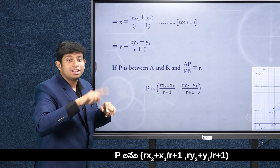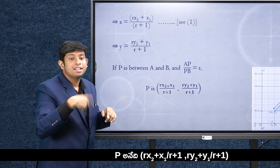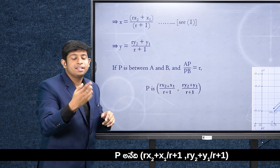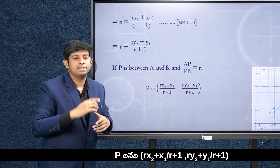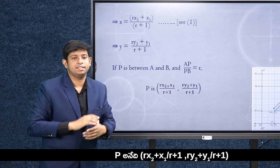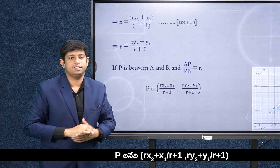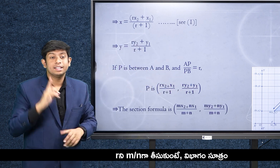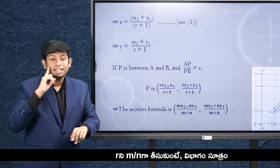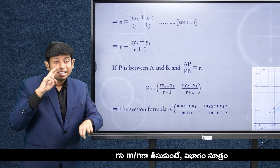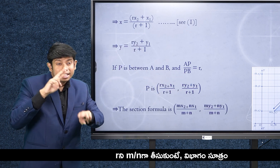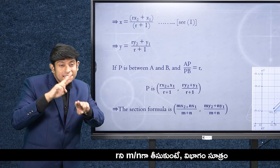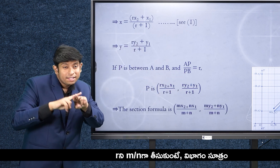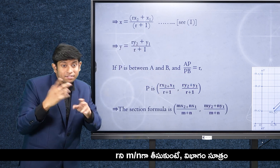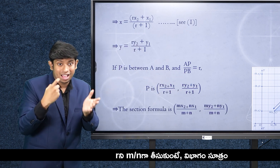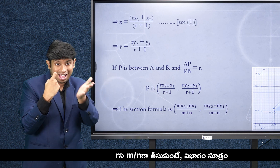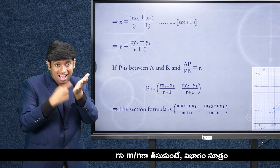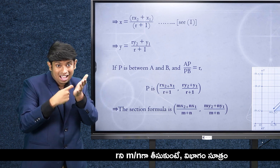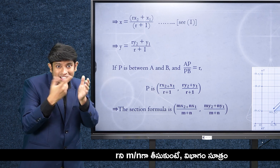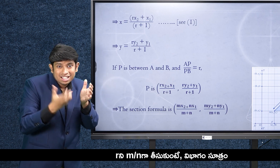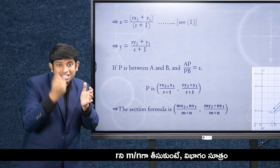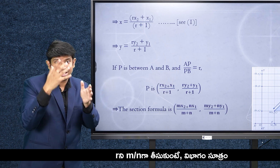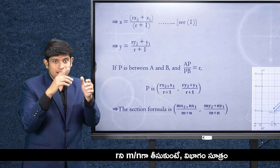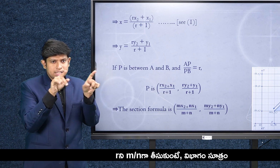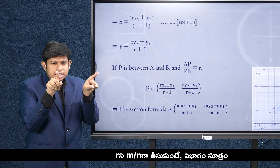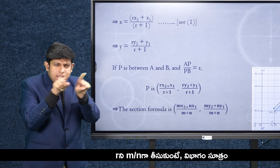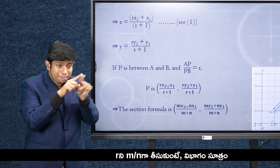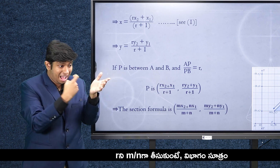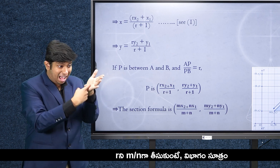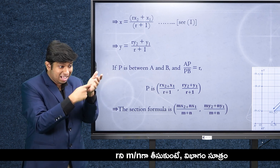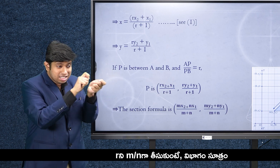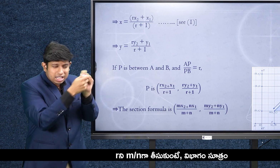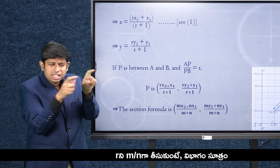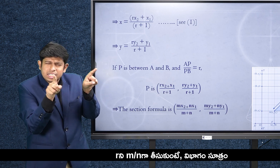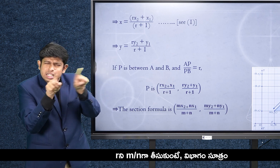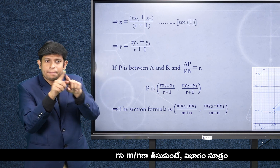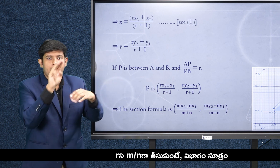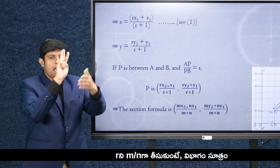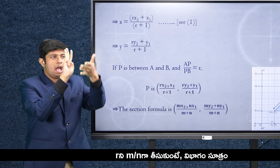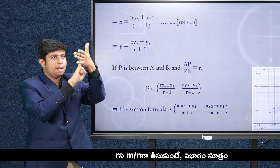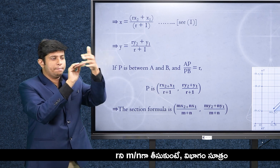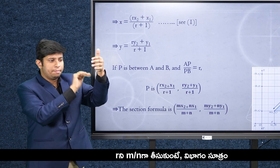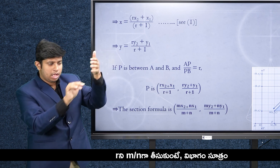అనేది ఆర్ ని ఎం బై ఎన్ గా తీసుకుంటే విభాగం సూత్రం